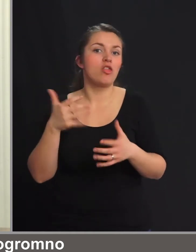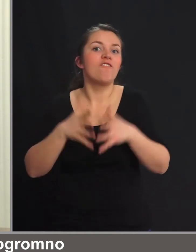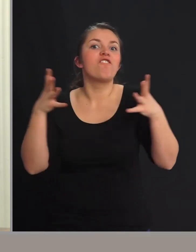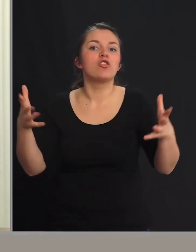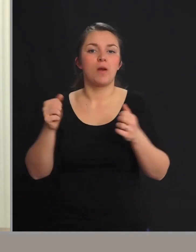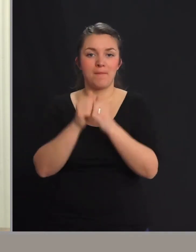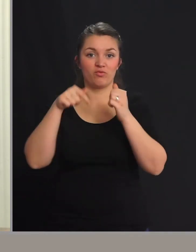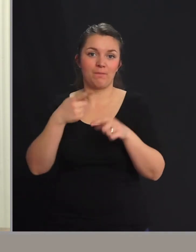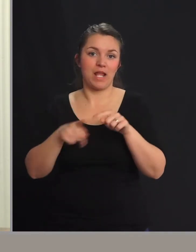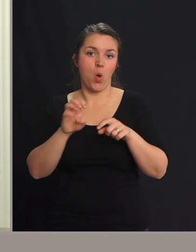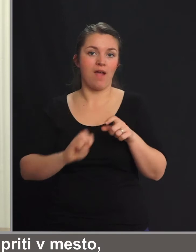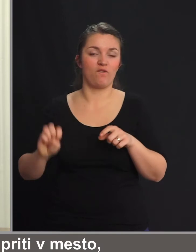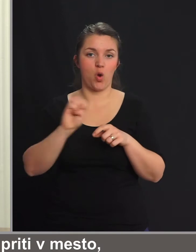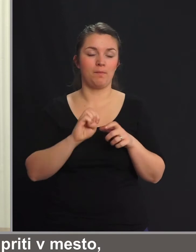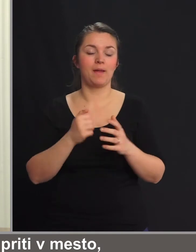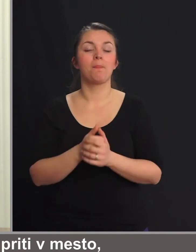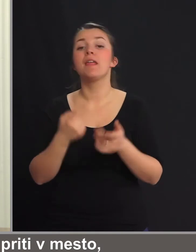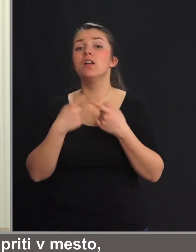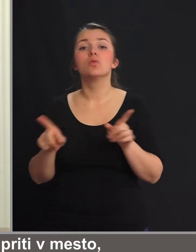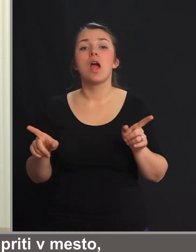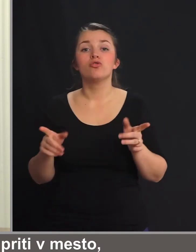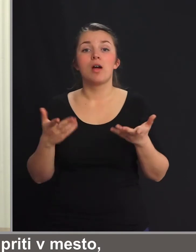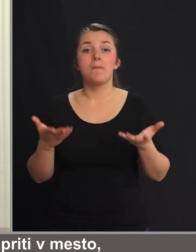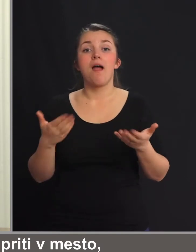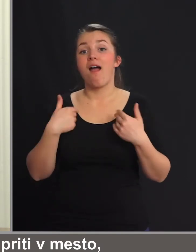Evrope. Sicer pa